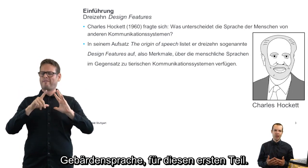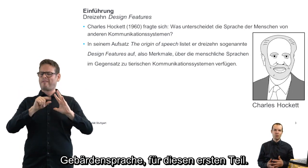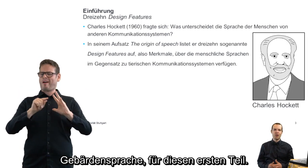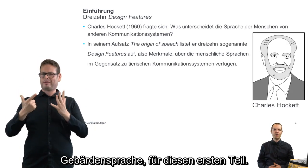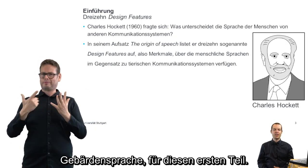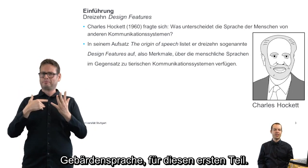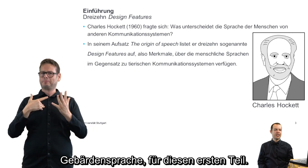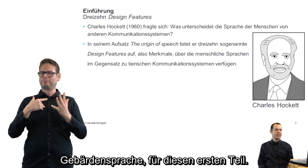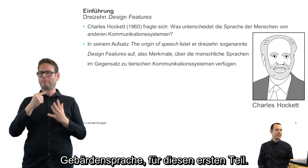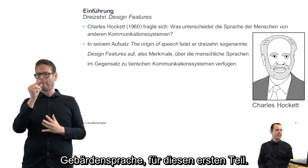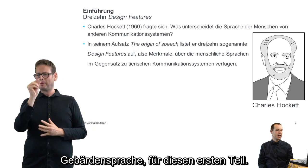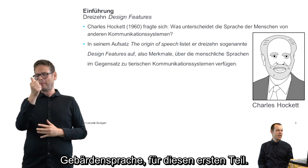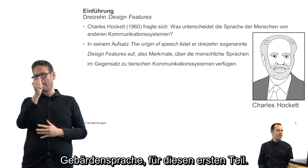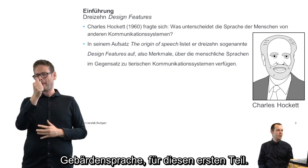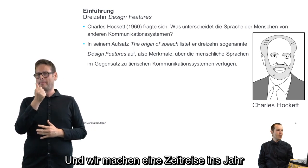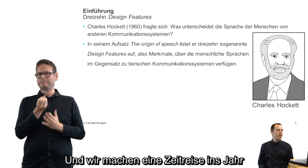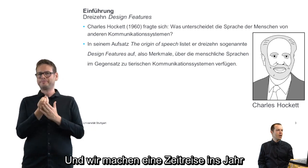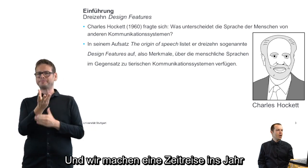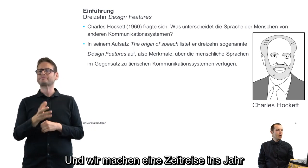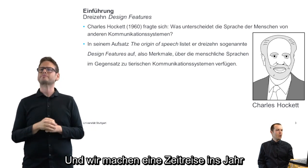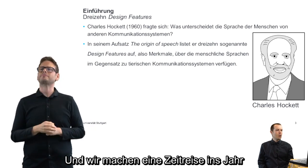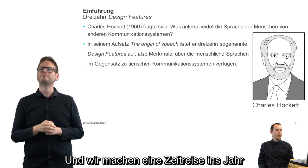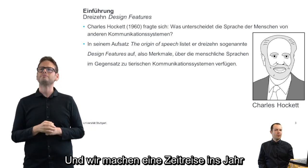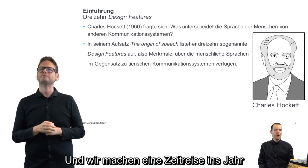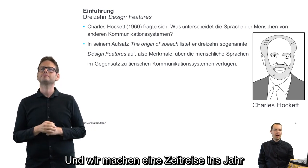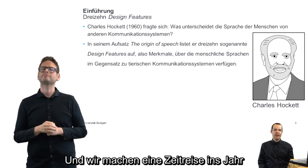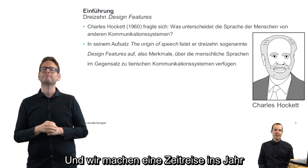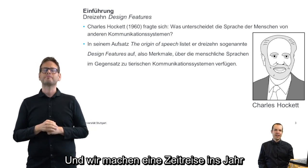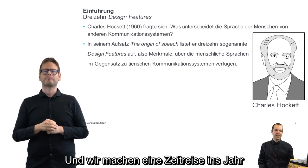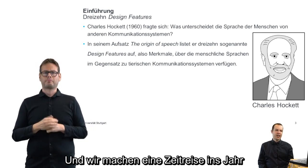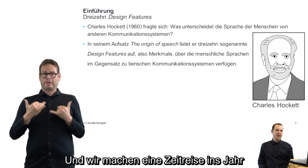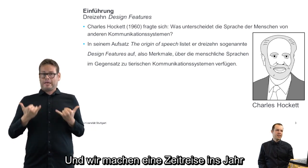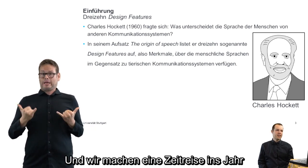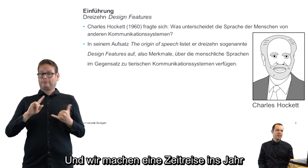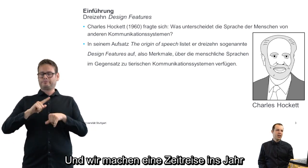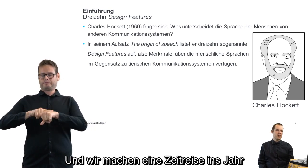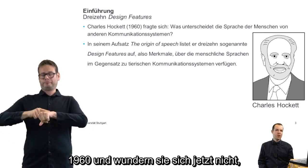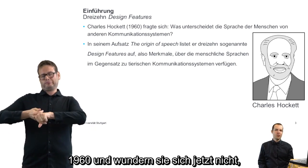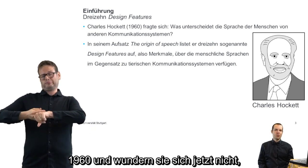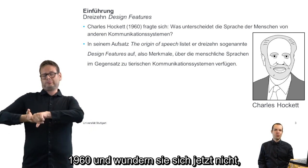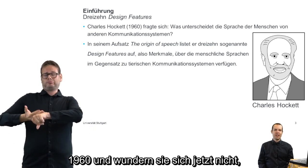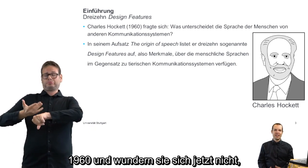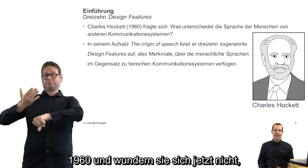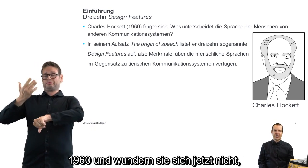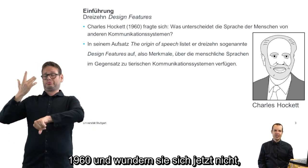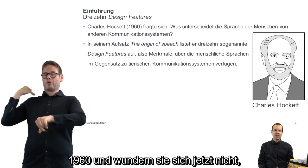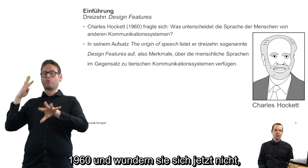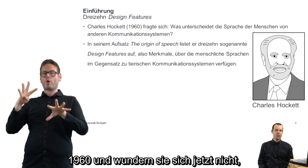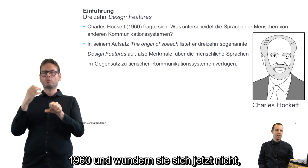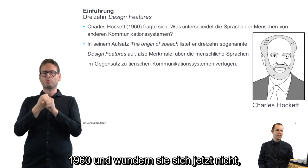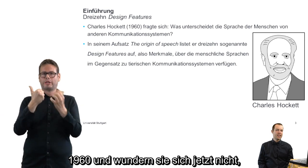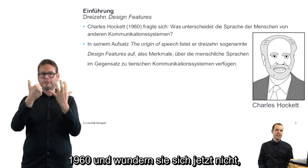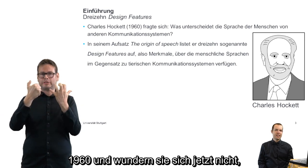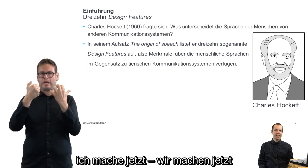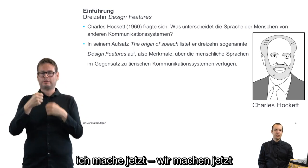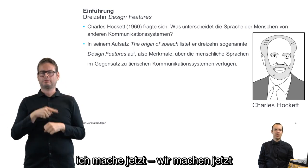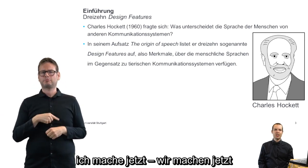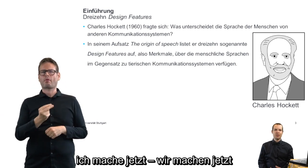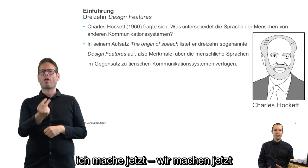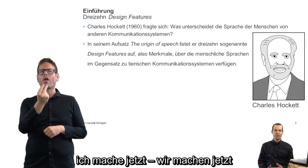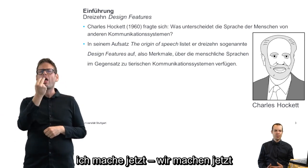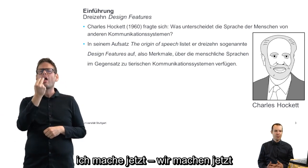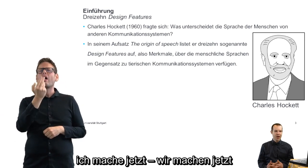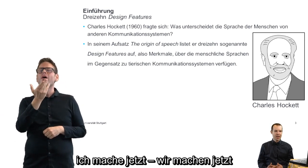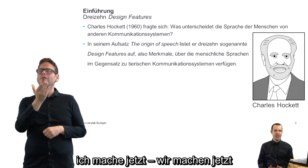Thema Gebärdensprache, für diesen ersten Teil. Und wir machen eine Zeitreise ins Jahr 1960. Und wundern Sie sich jetzt nicht,